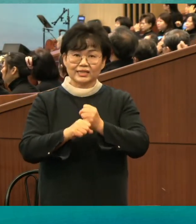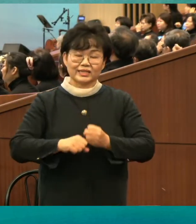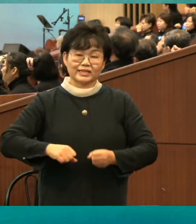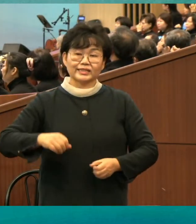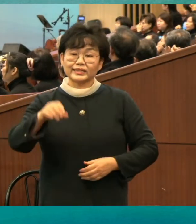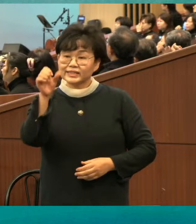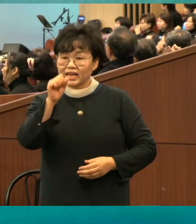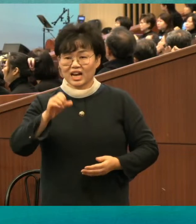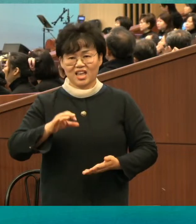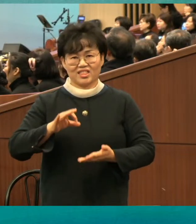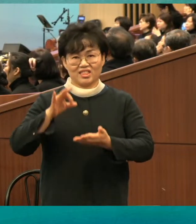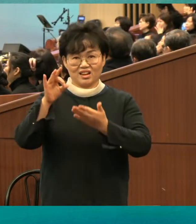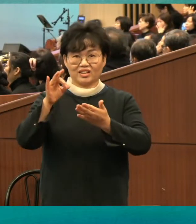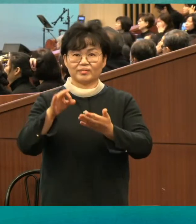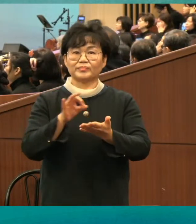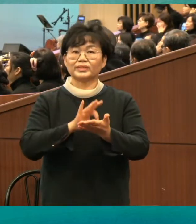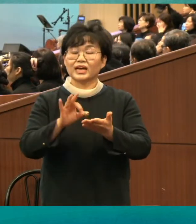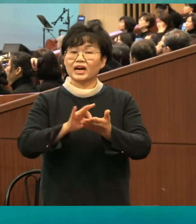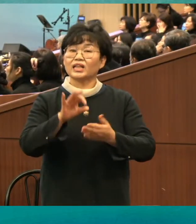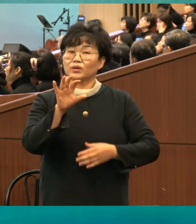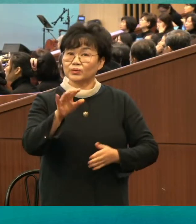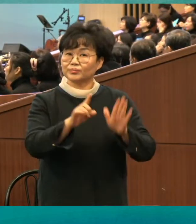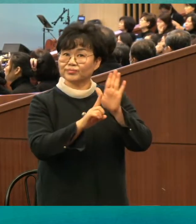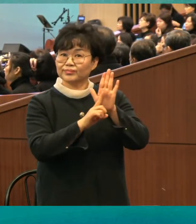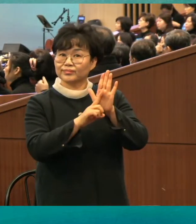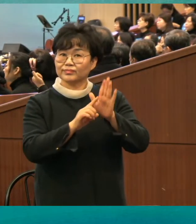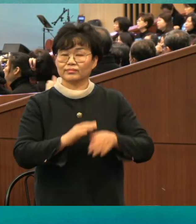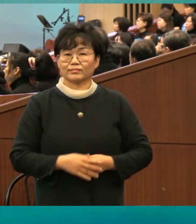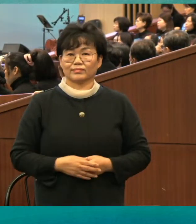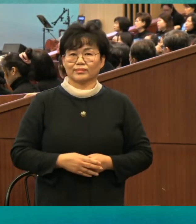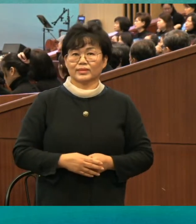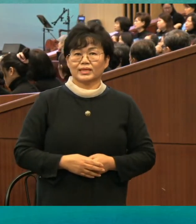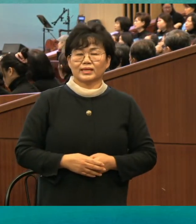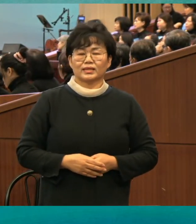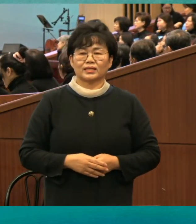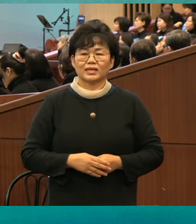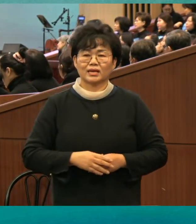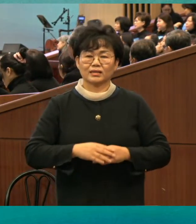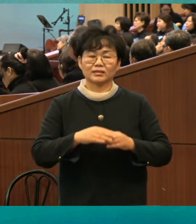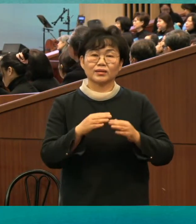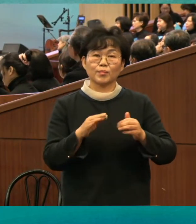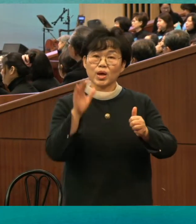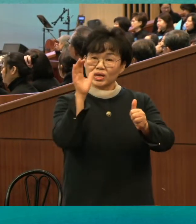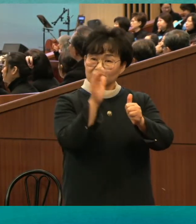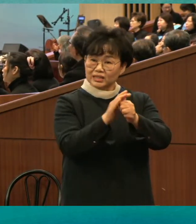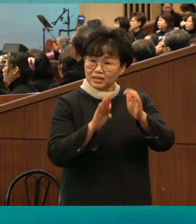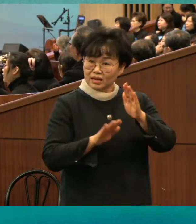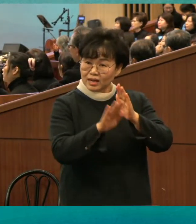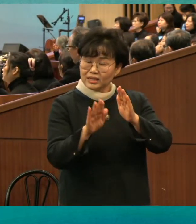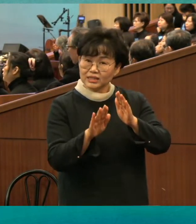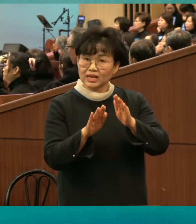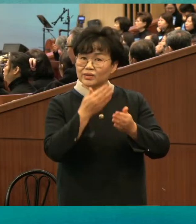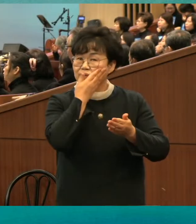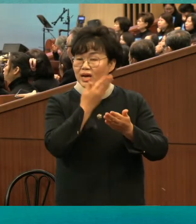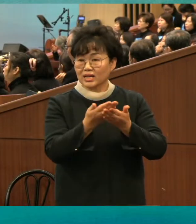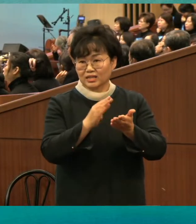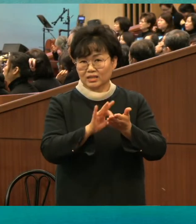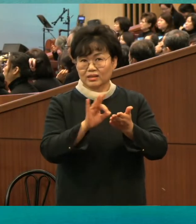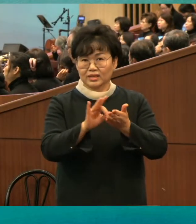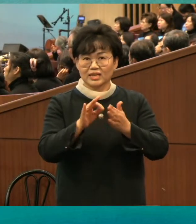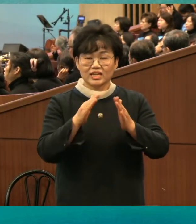그들을 돌보는 위탁 가정을 지원하는 일에 귀하게 사용되었습니다. 이웃을 향한 사랑의 마음을 나누어